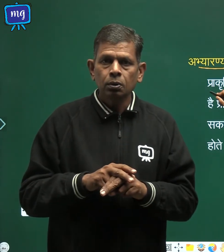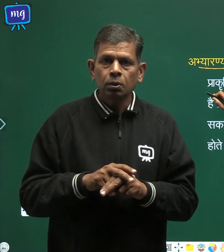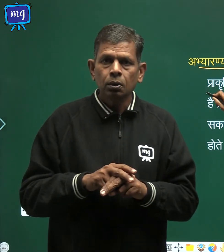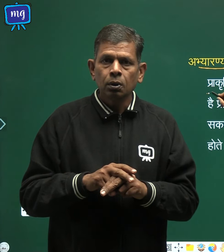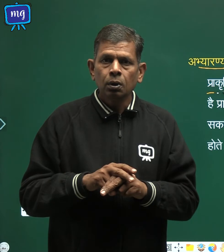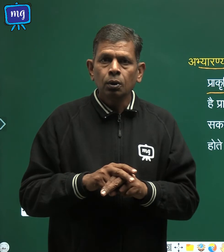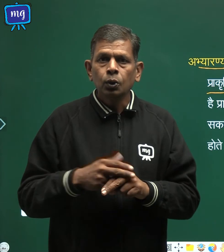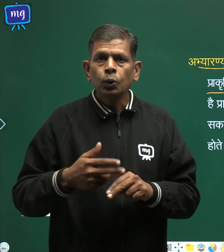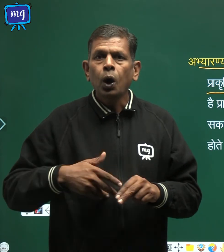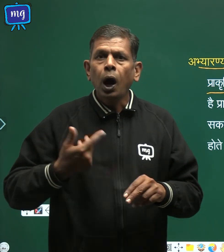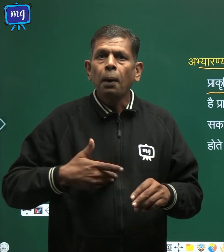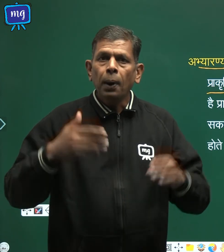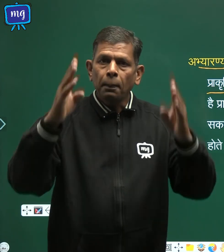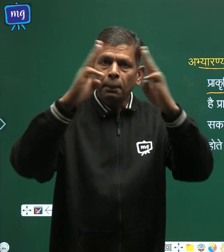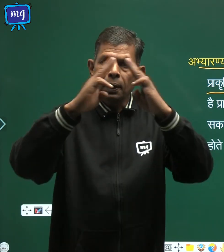प्राकृतिक आवास